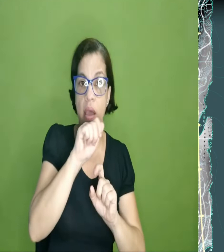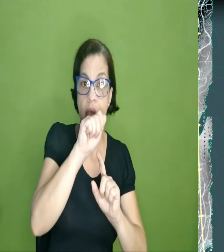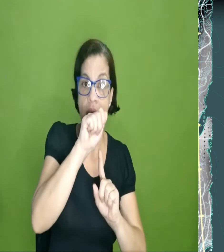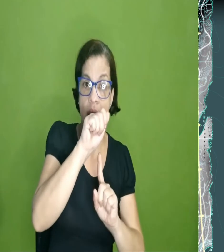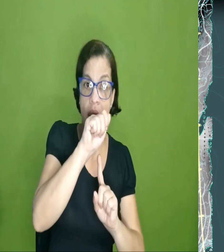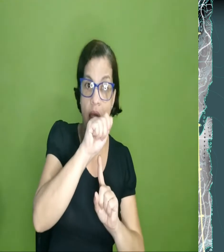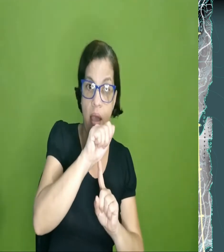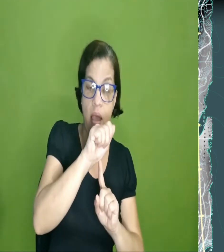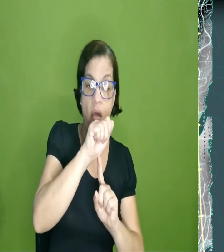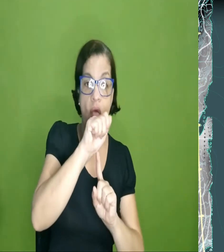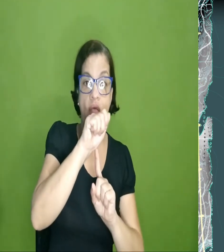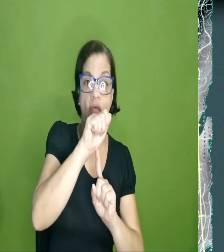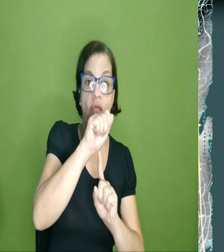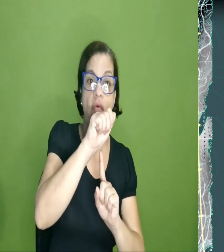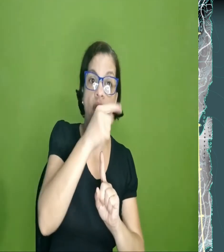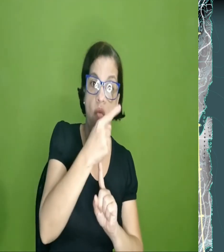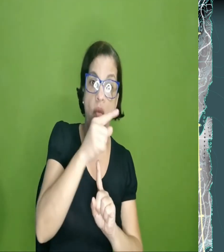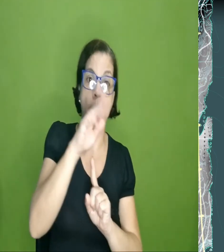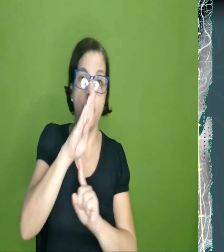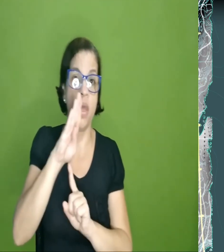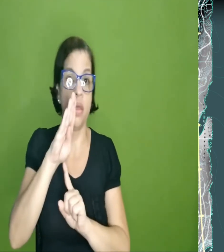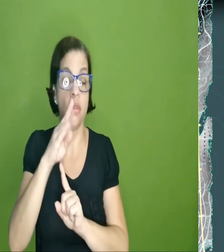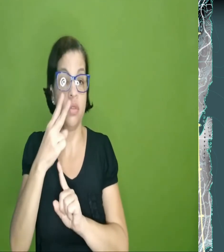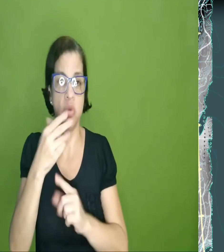de beta-2 em cada tipo de vaso.